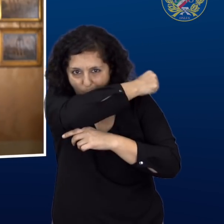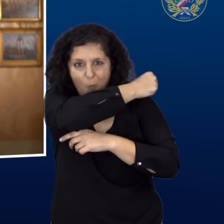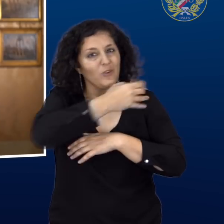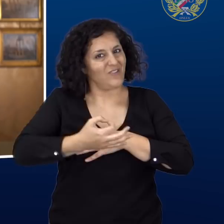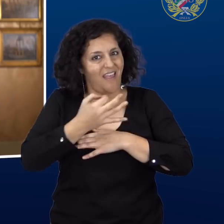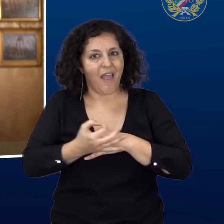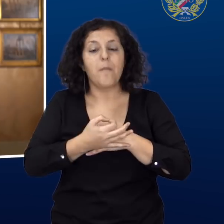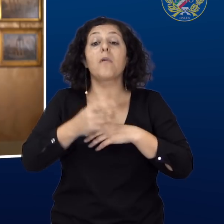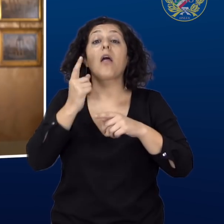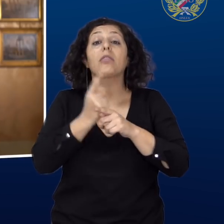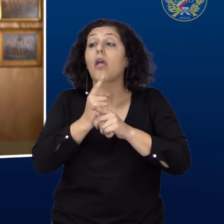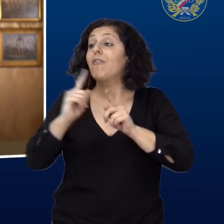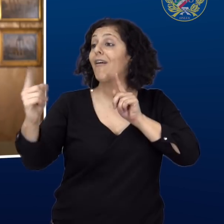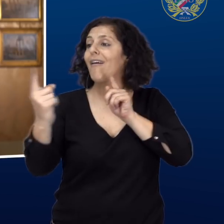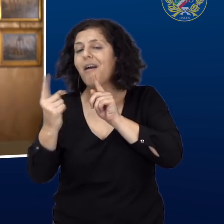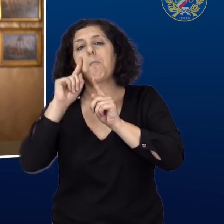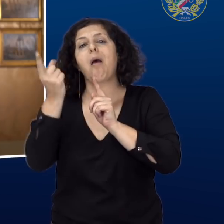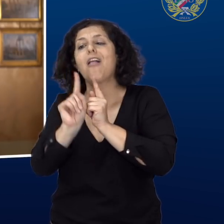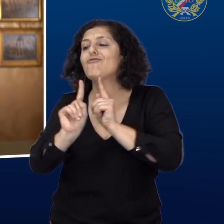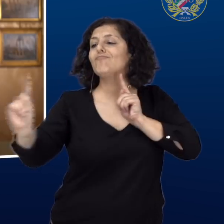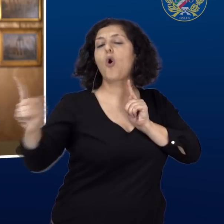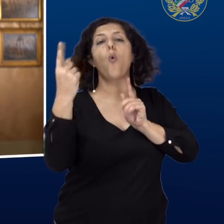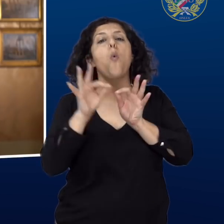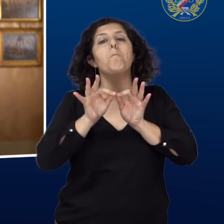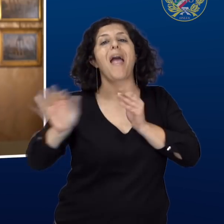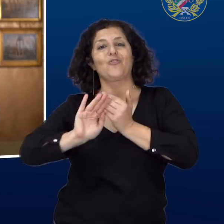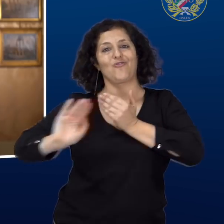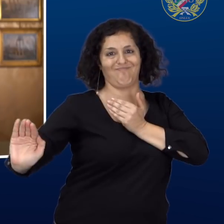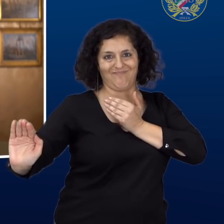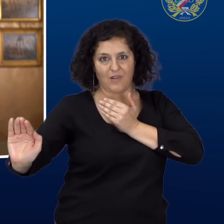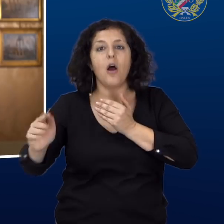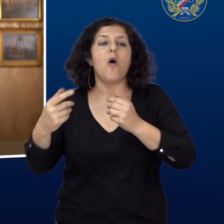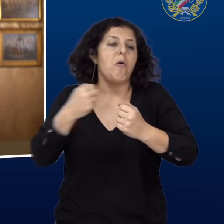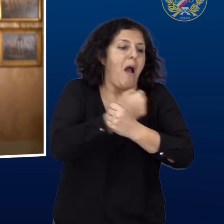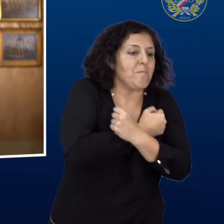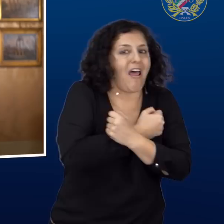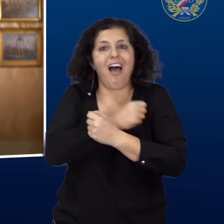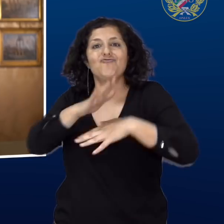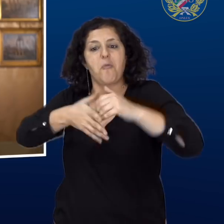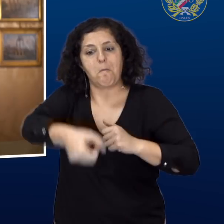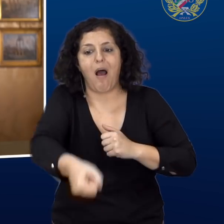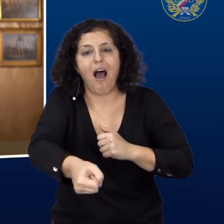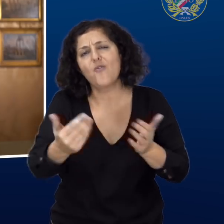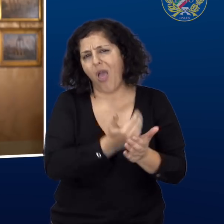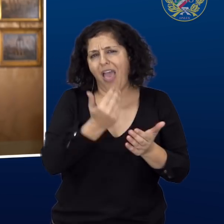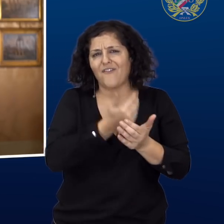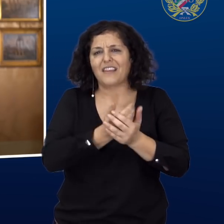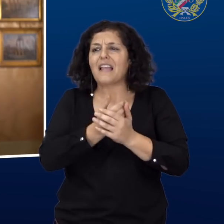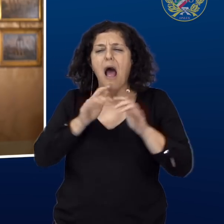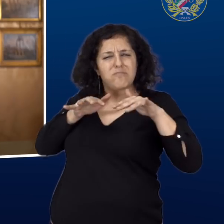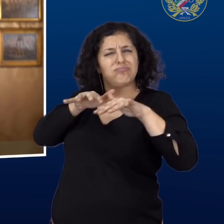gomito, manteniamo un metro di distanza nei contatti sociali, evitiamo abbracci strette di mano, evitiamo luoghi